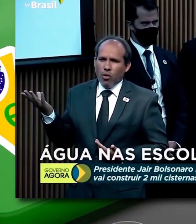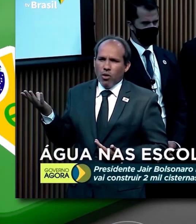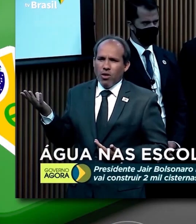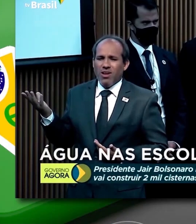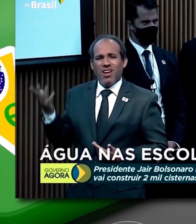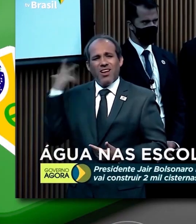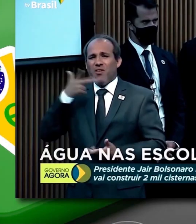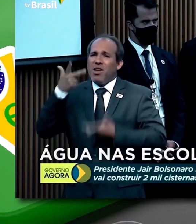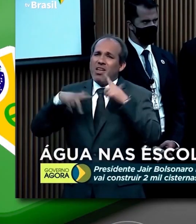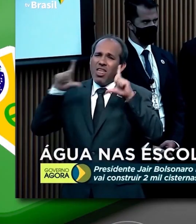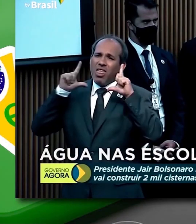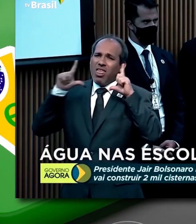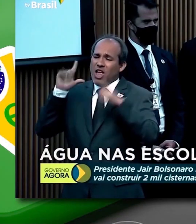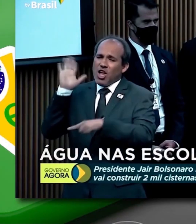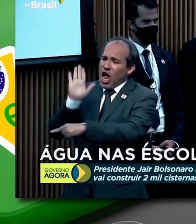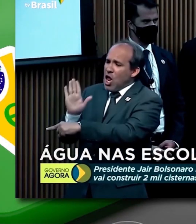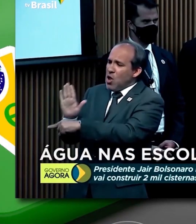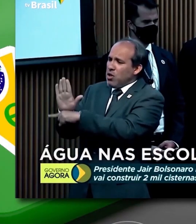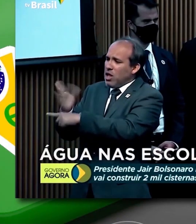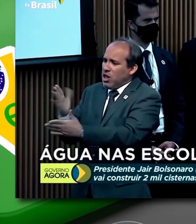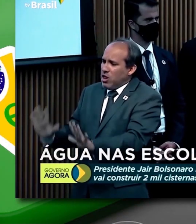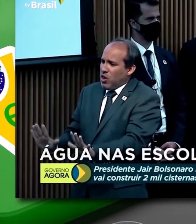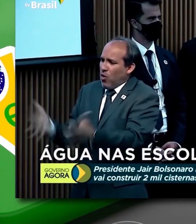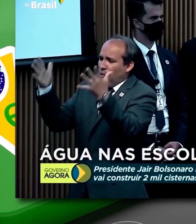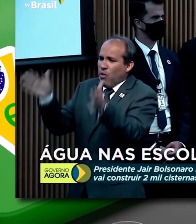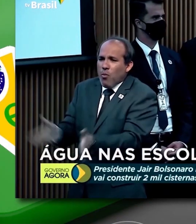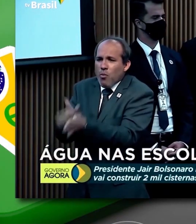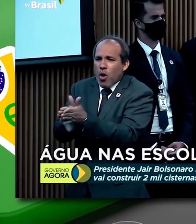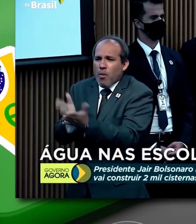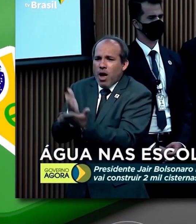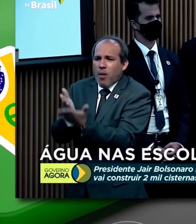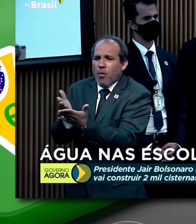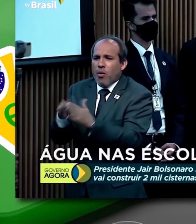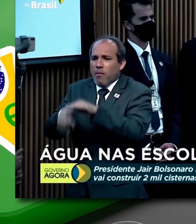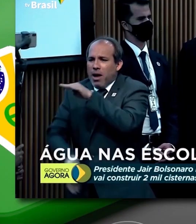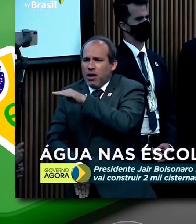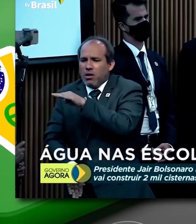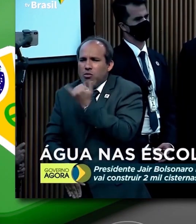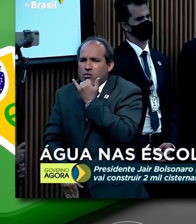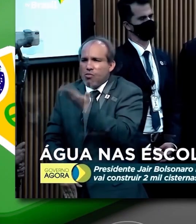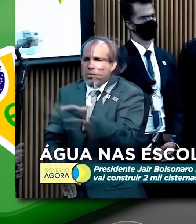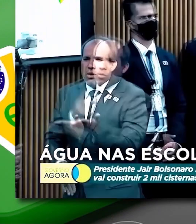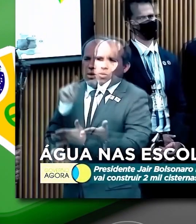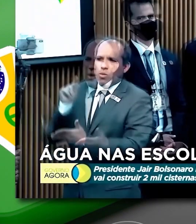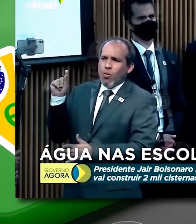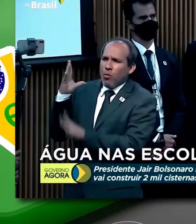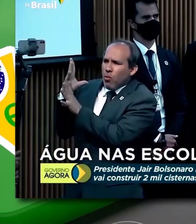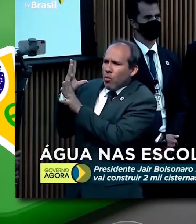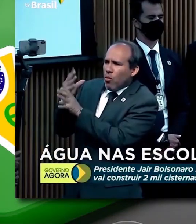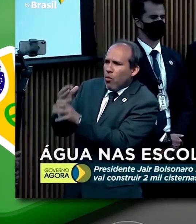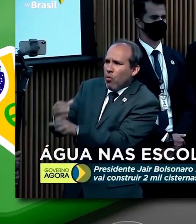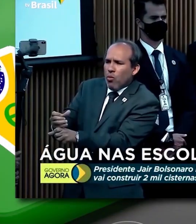tirei os pobres da da miséria e pronto estava indo nosso Brasil